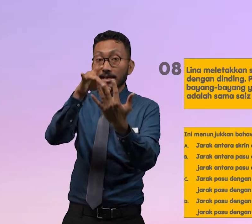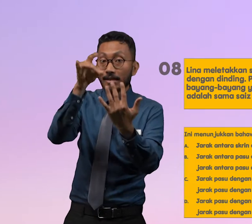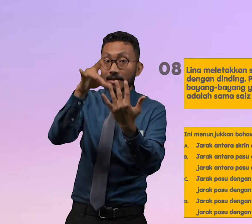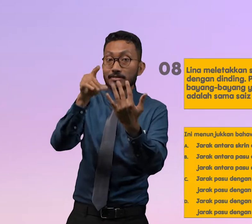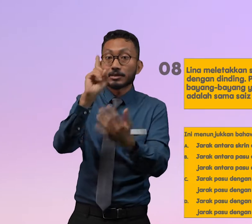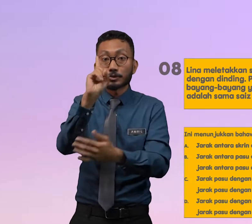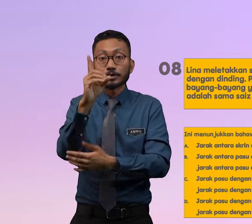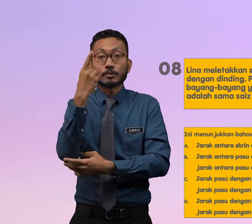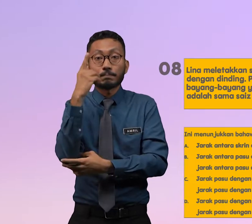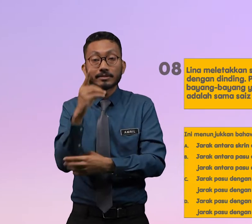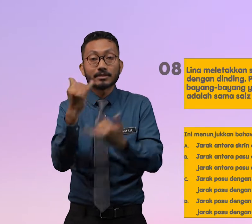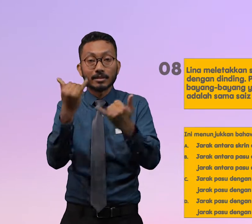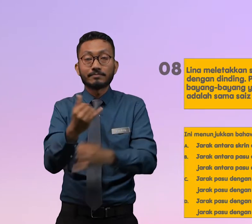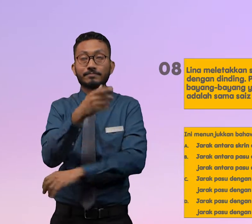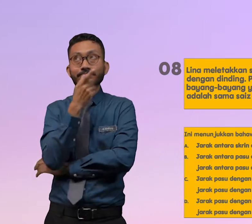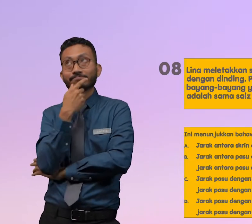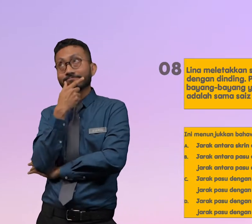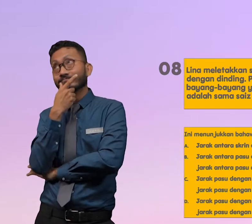Pilih satu cepat kalah.